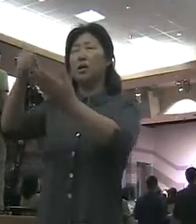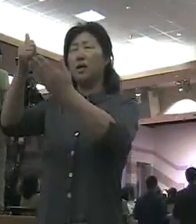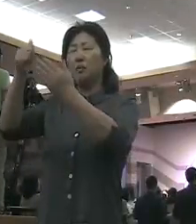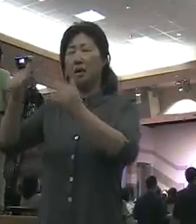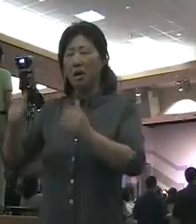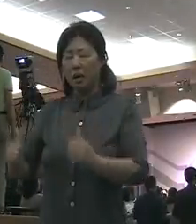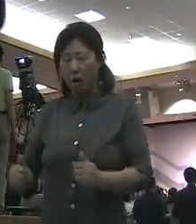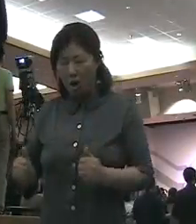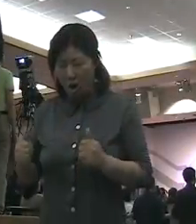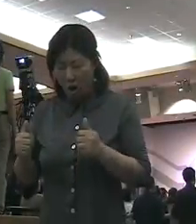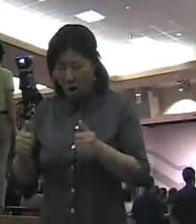경배하오니